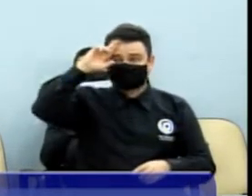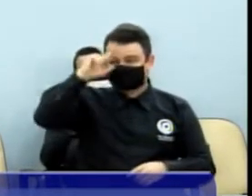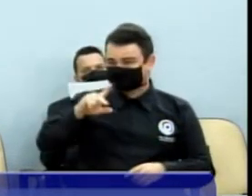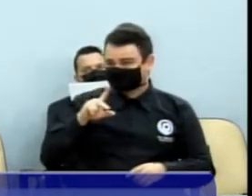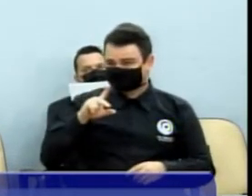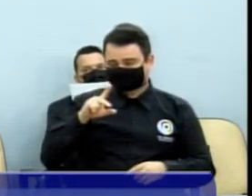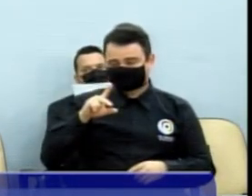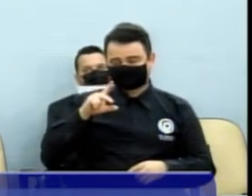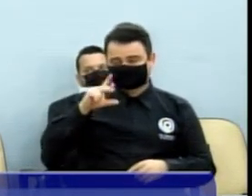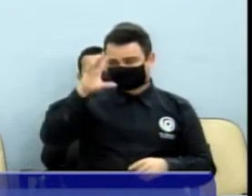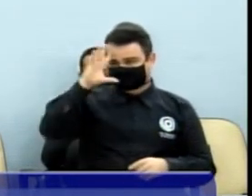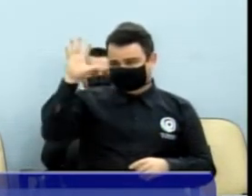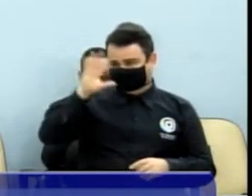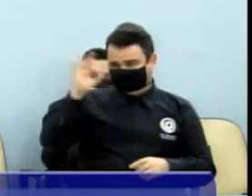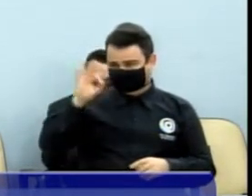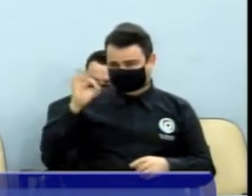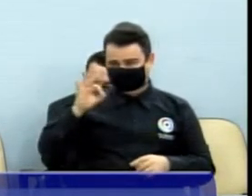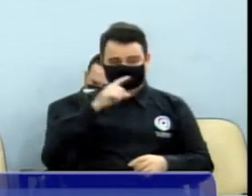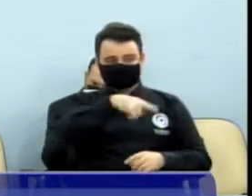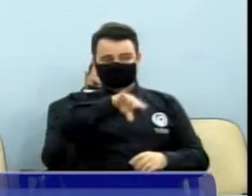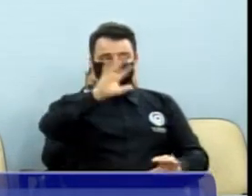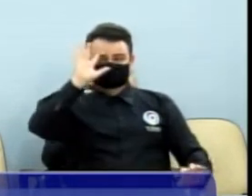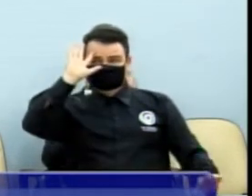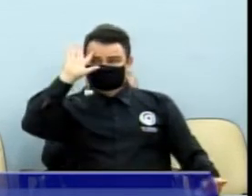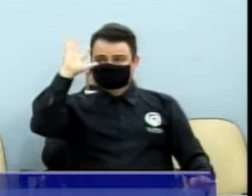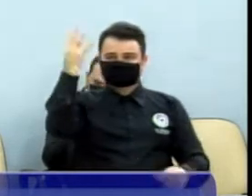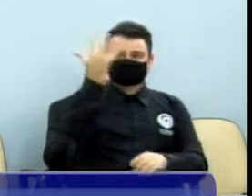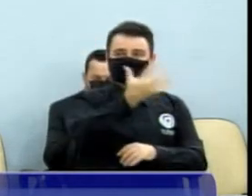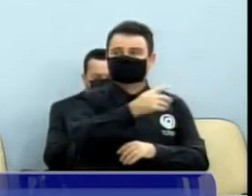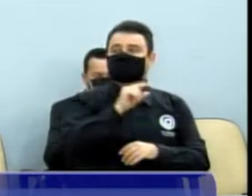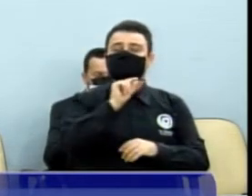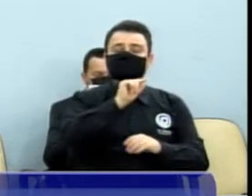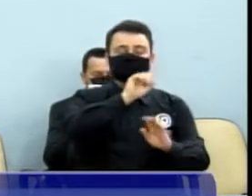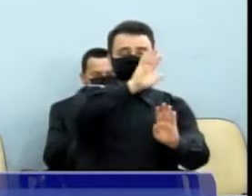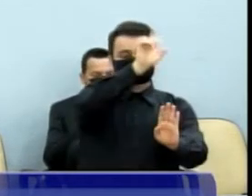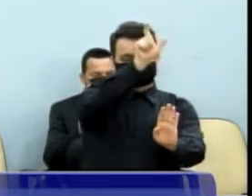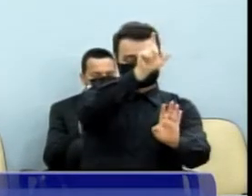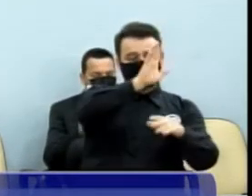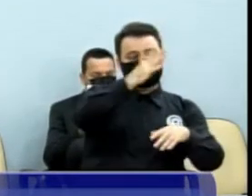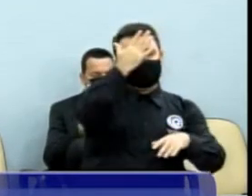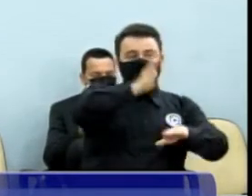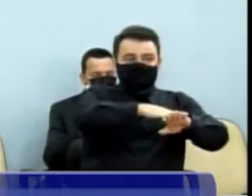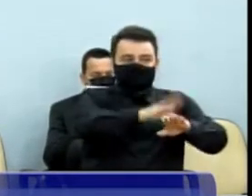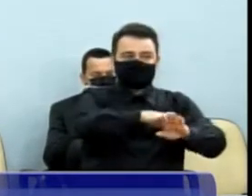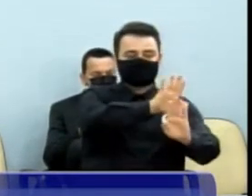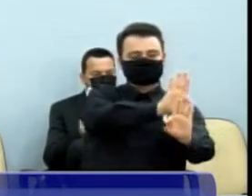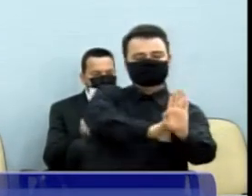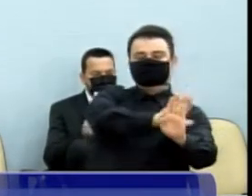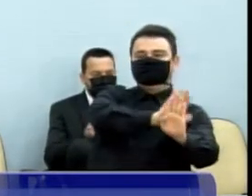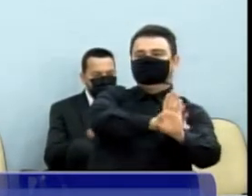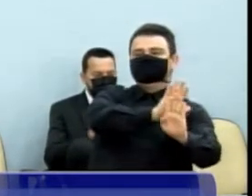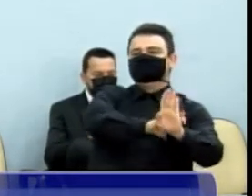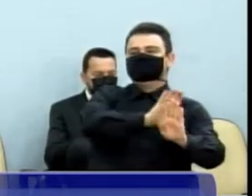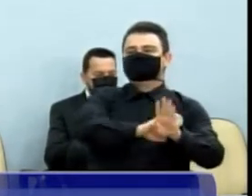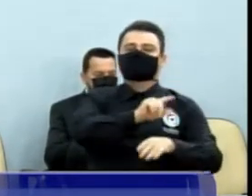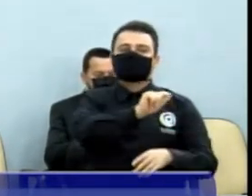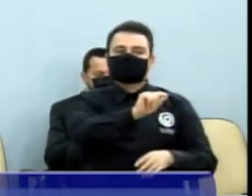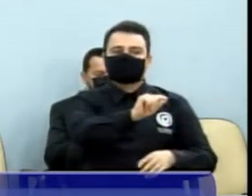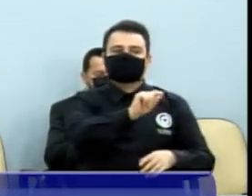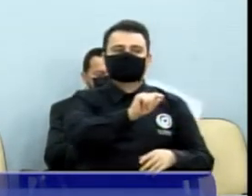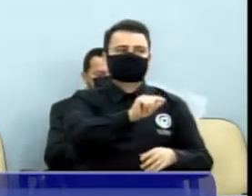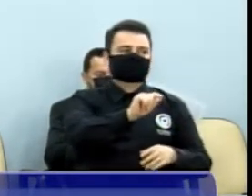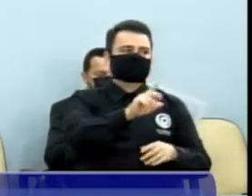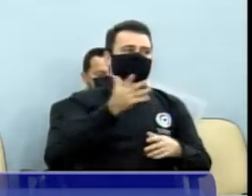dizer uma ação ideológica tentando barrar água que é positivo e exemplar no